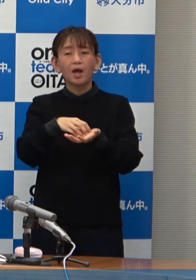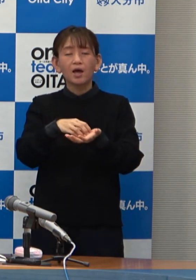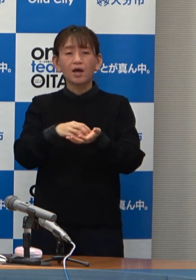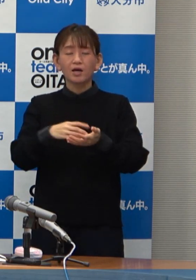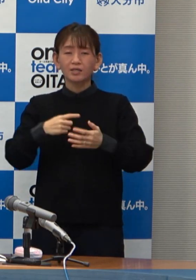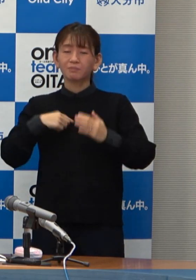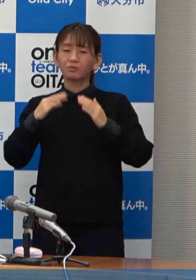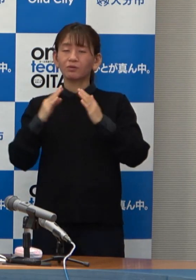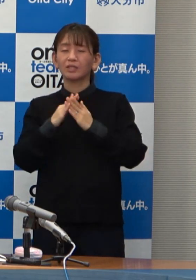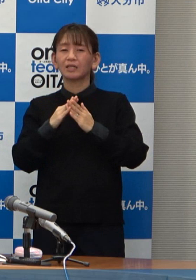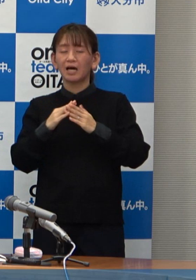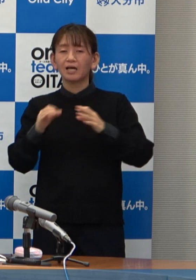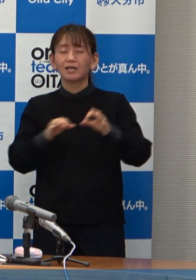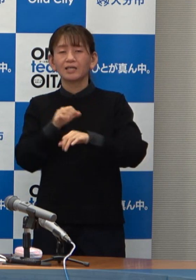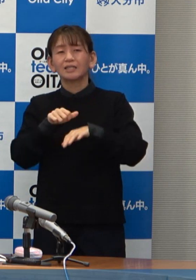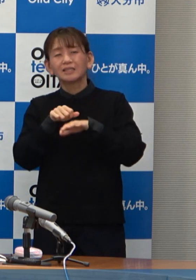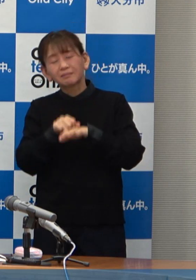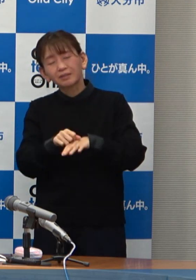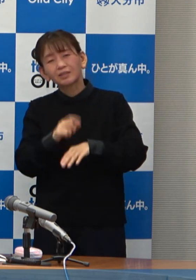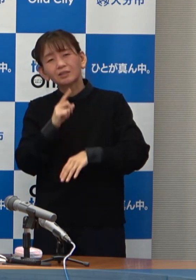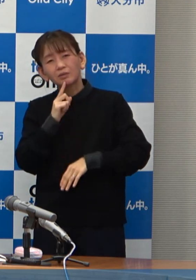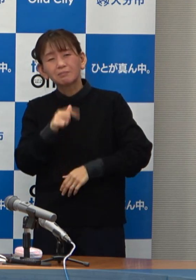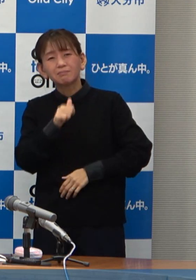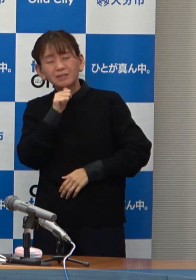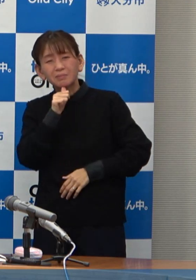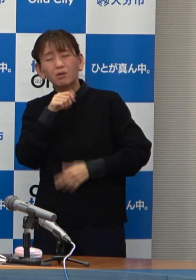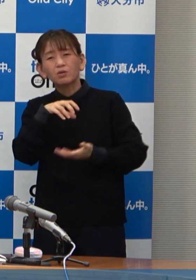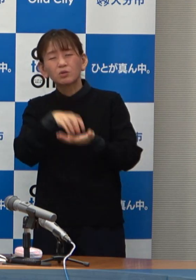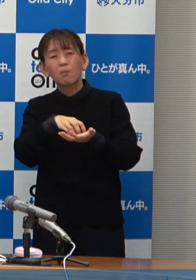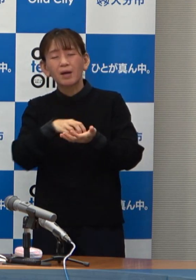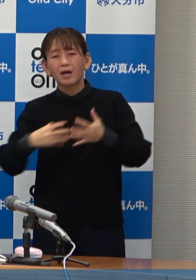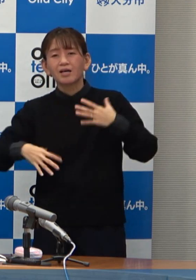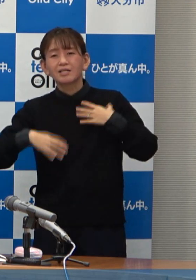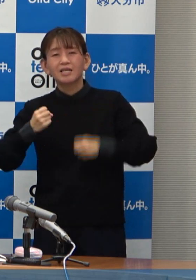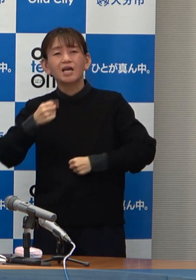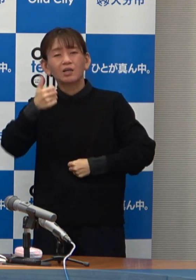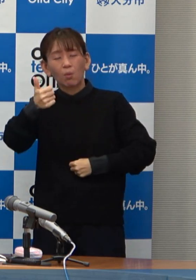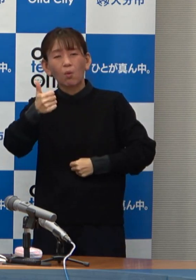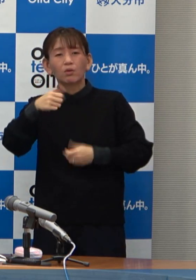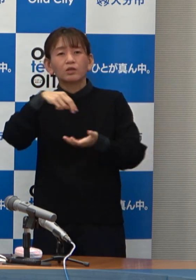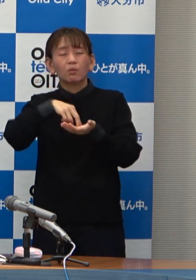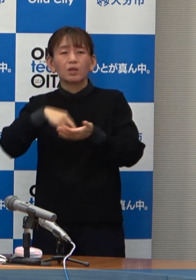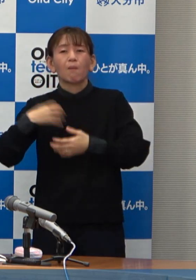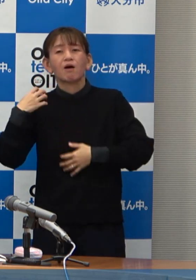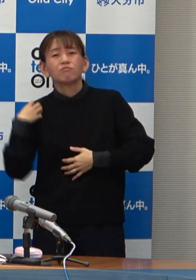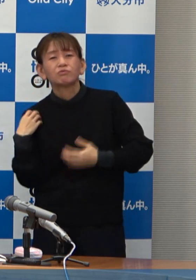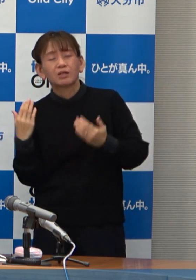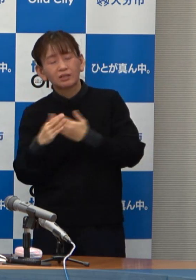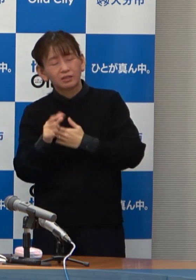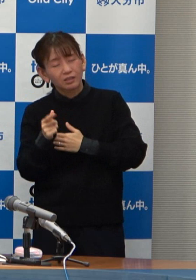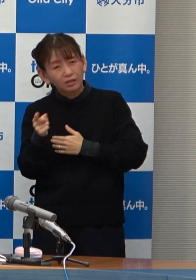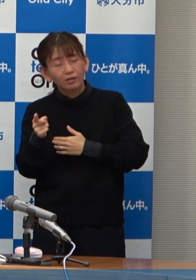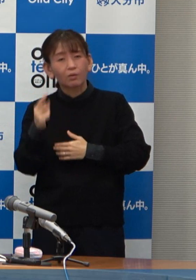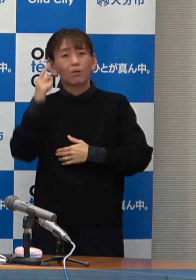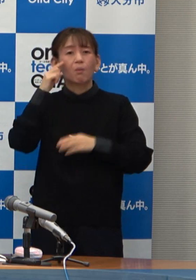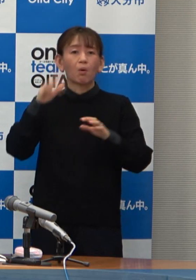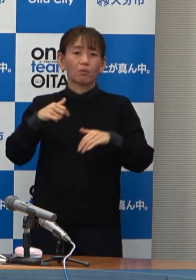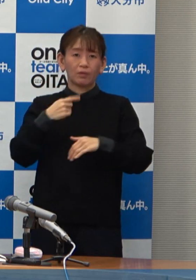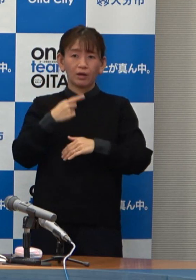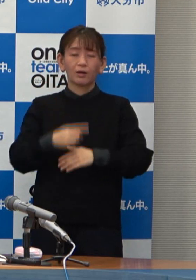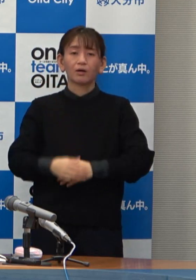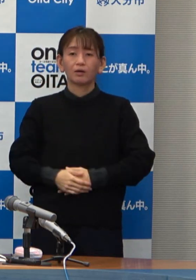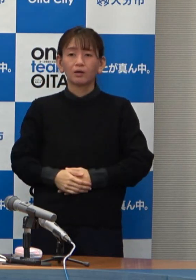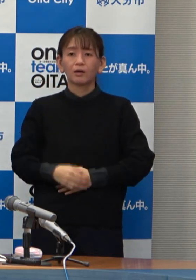てるんではなかろうかということそれからそれをブレークスルーできた1つのきっかけは学校で選ん